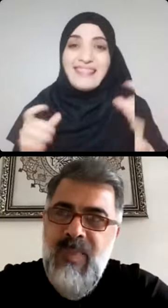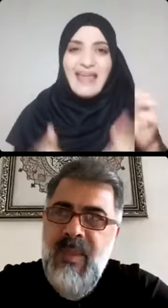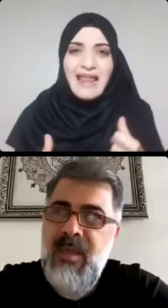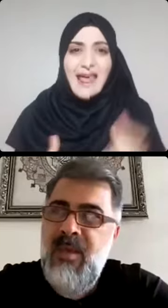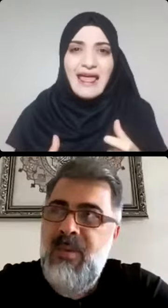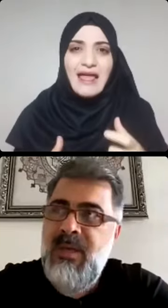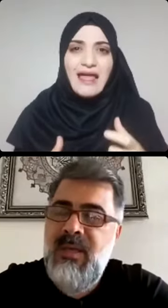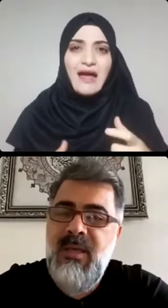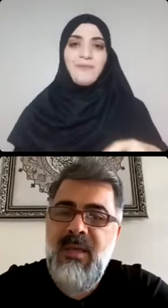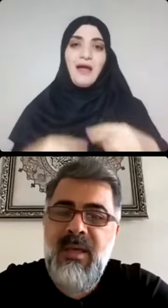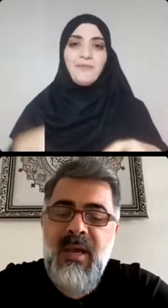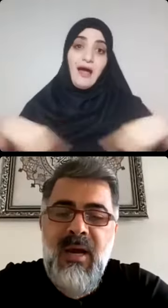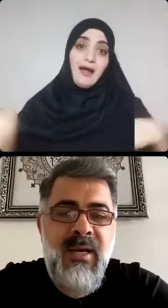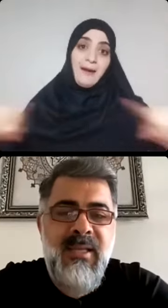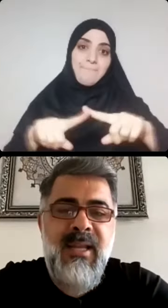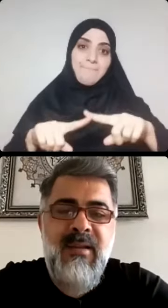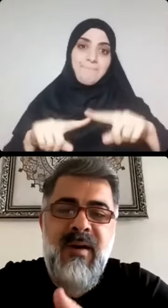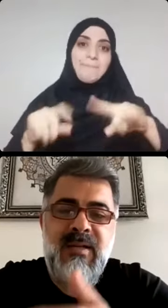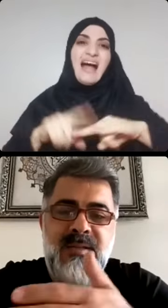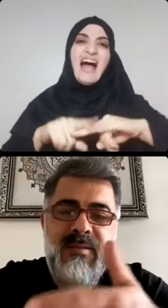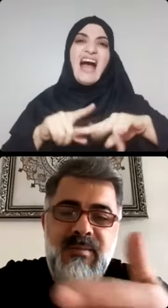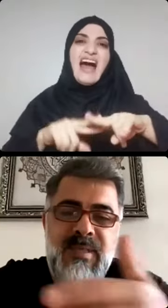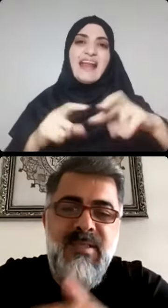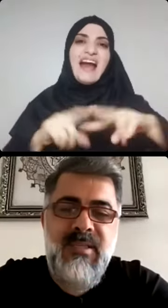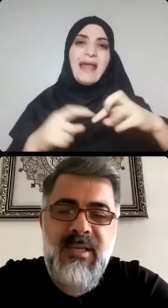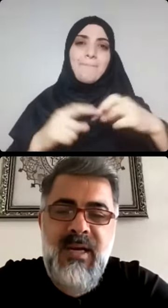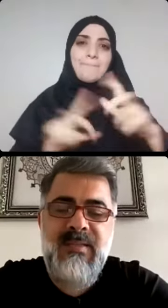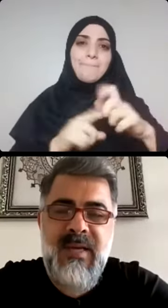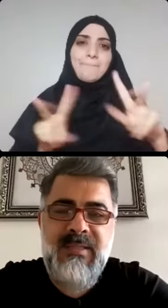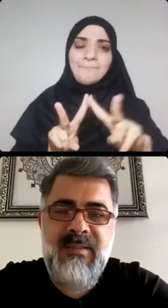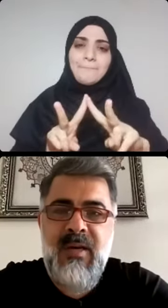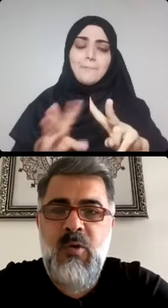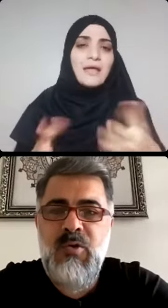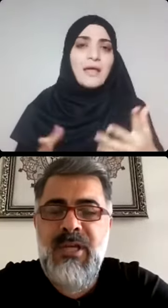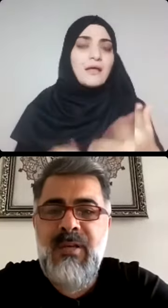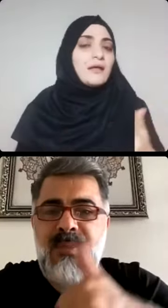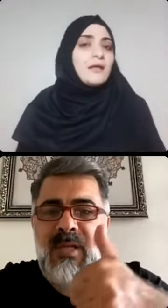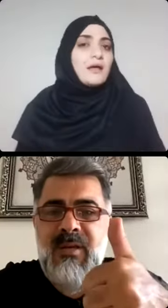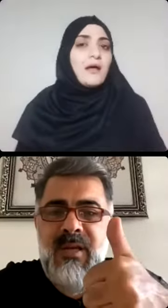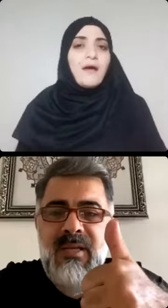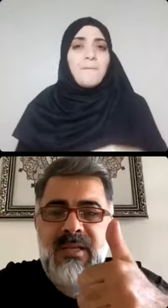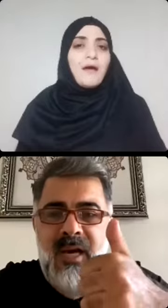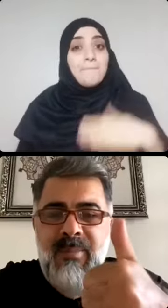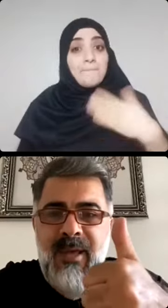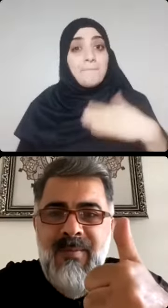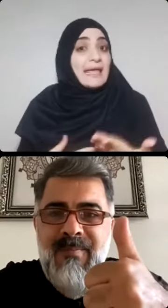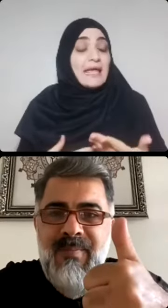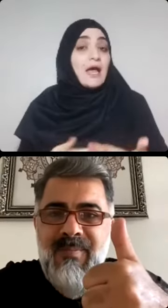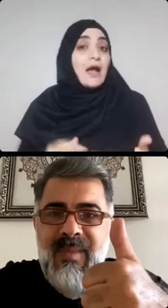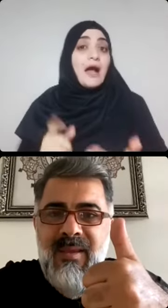geliyor. Peki hangileri var Mescid-i Aksa'dan daha önce? Bir,